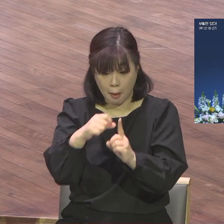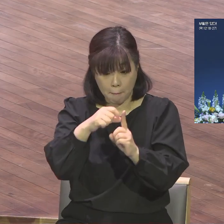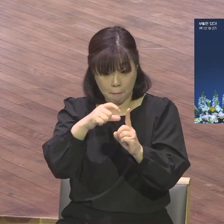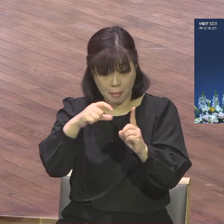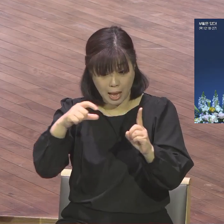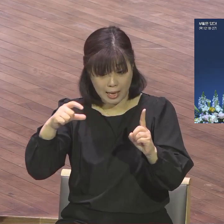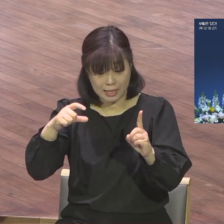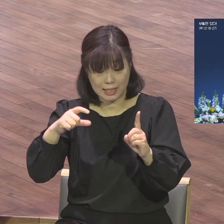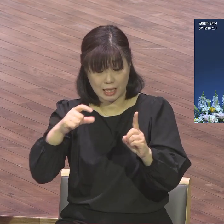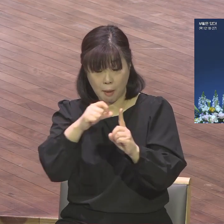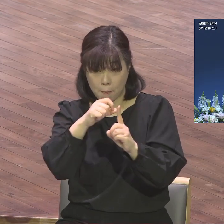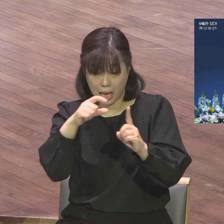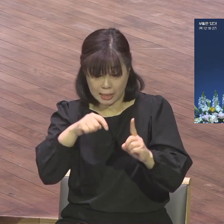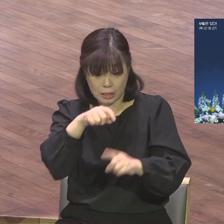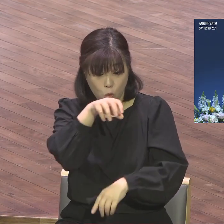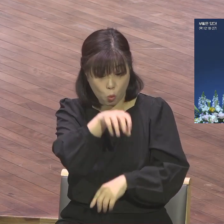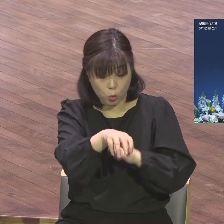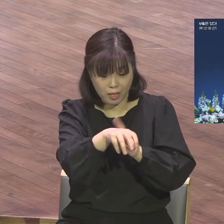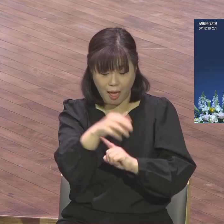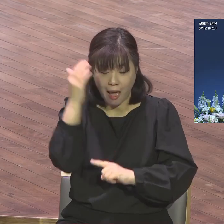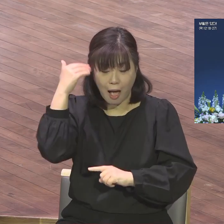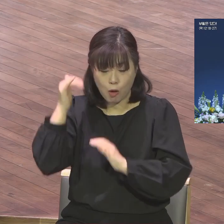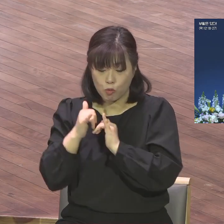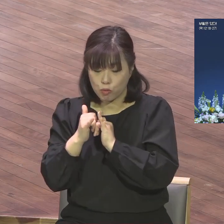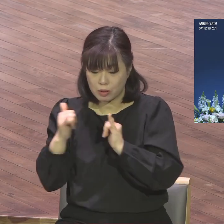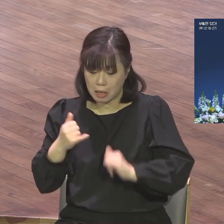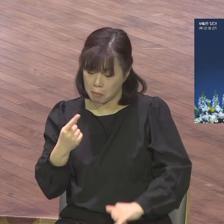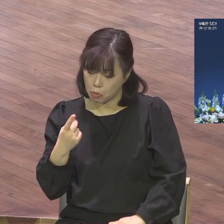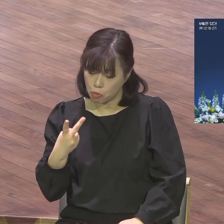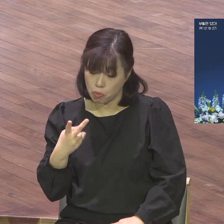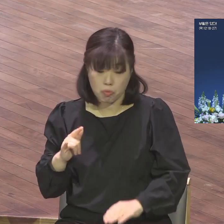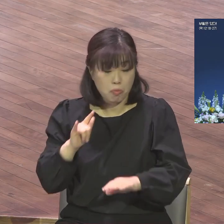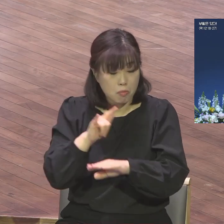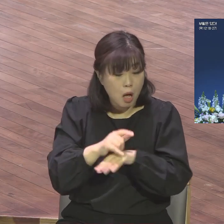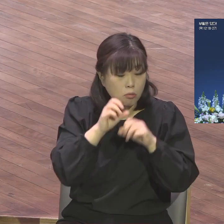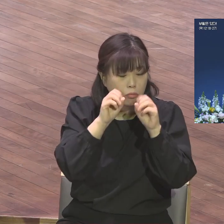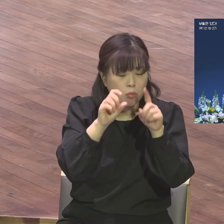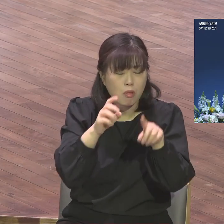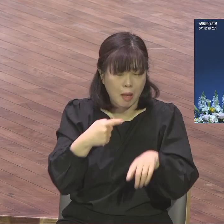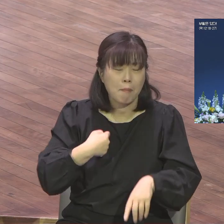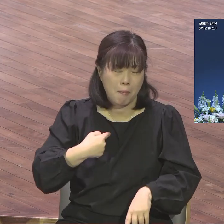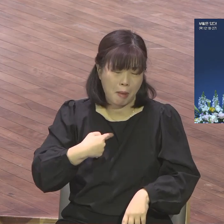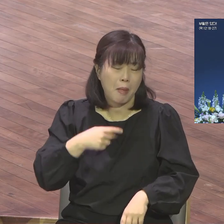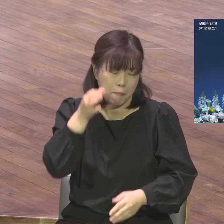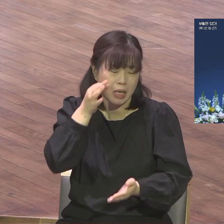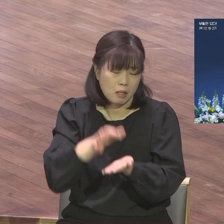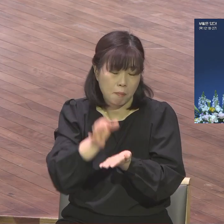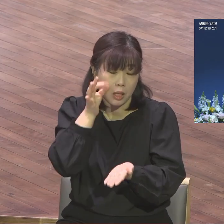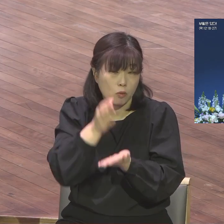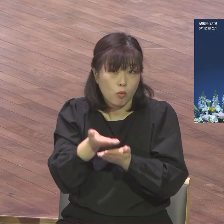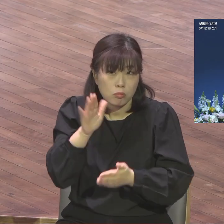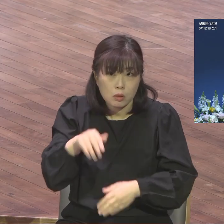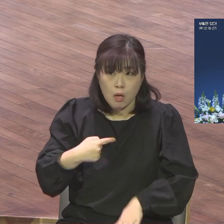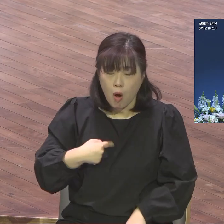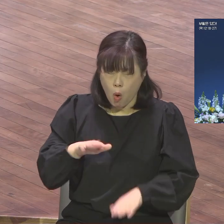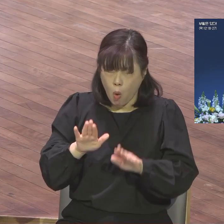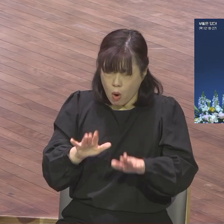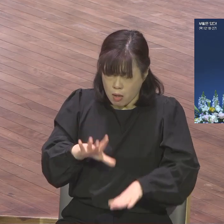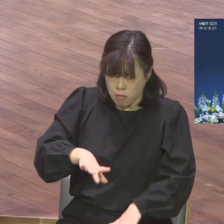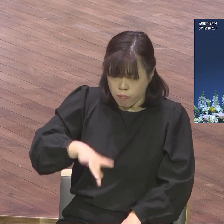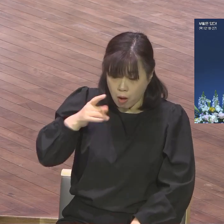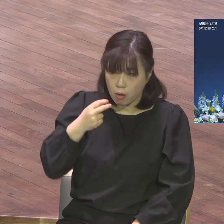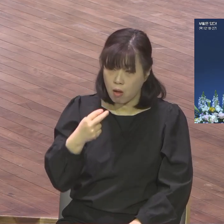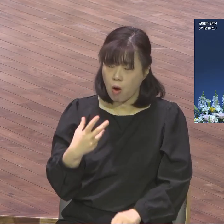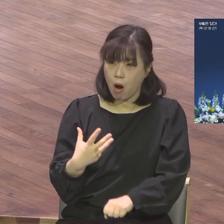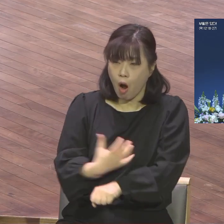그렇게 올 수 있느냐 이 위험하고 어려운 현장에 자기들도 놀랄 정도 우리도 놀래고 자기들도 놀래고